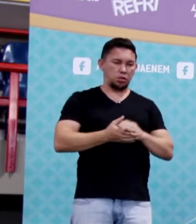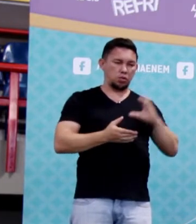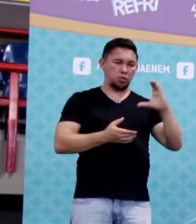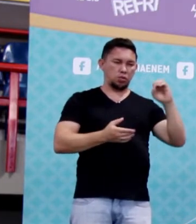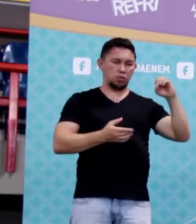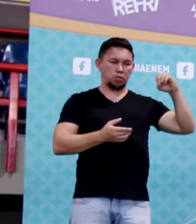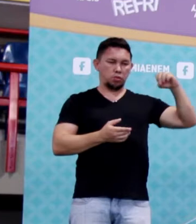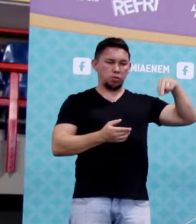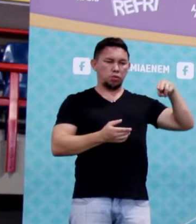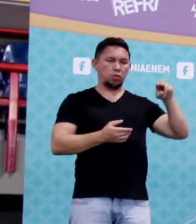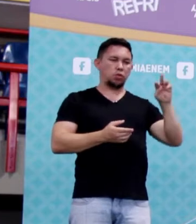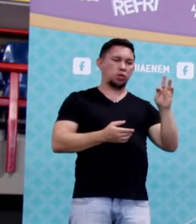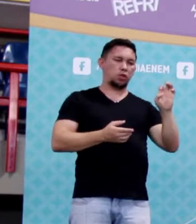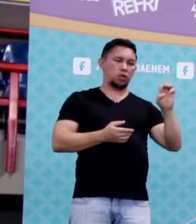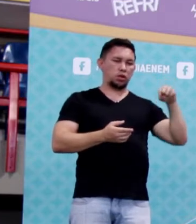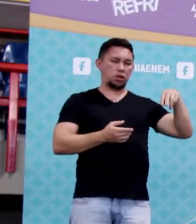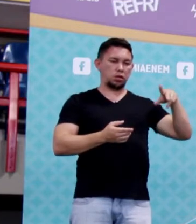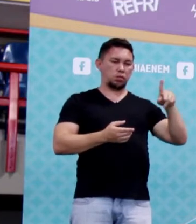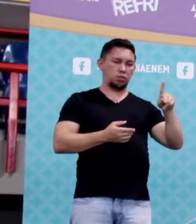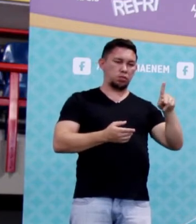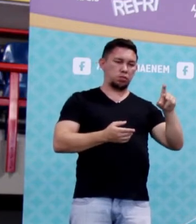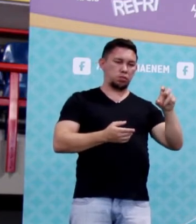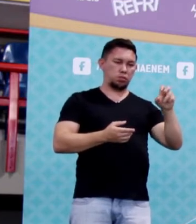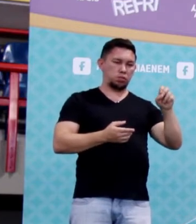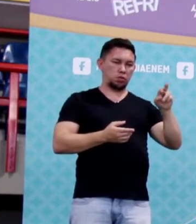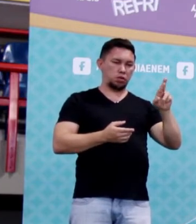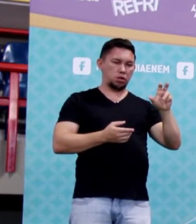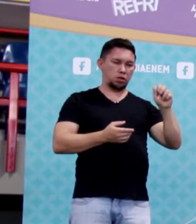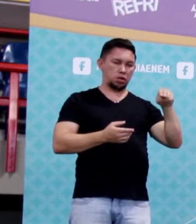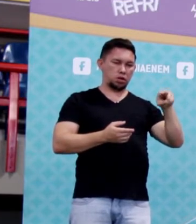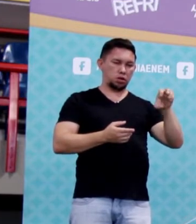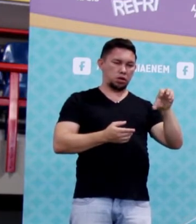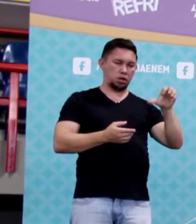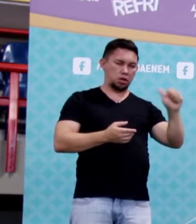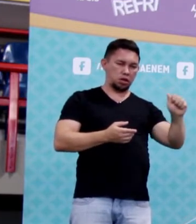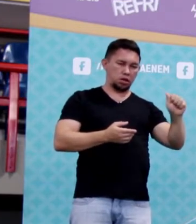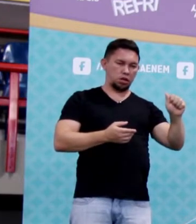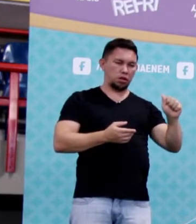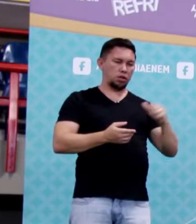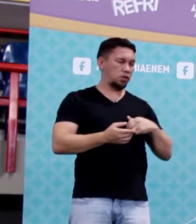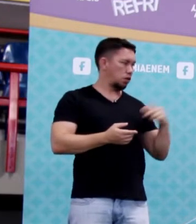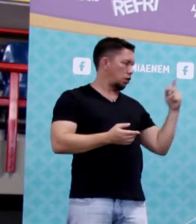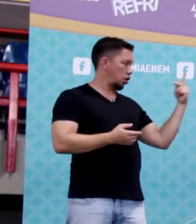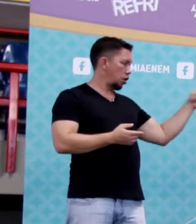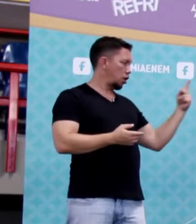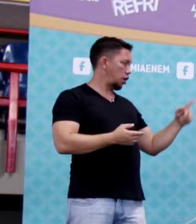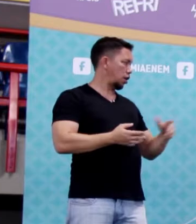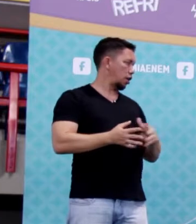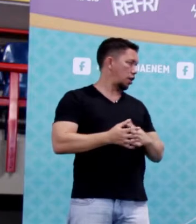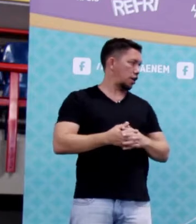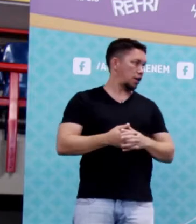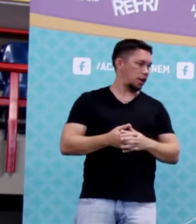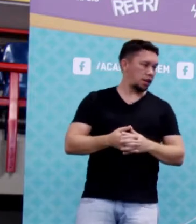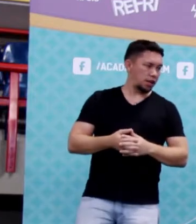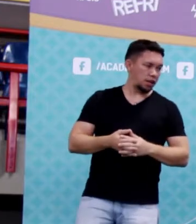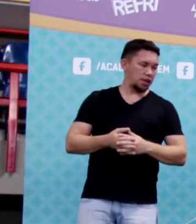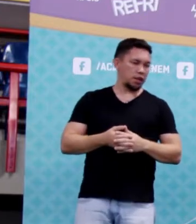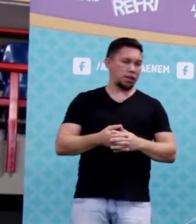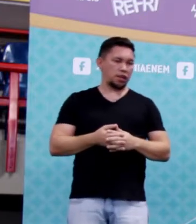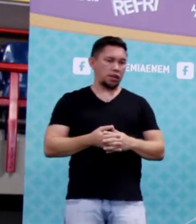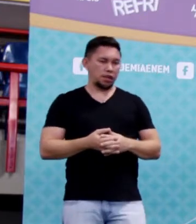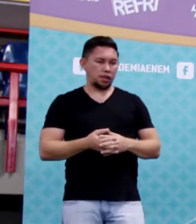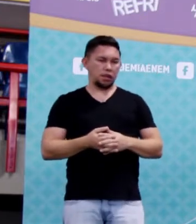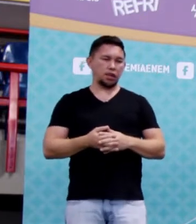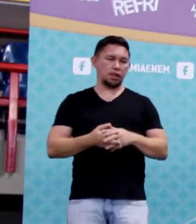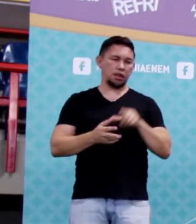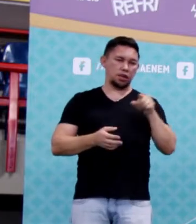Foi. Ó, Idade Contemporânea. Ele está indo, é tu que está me ajudando aí? É tu, sabe? Eu pensei que estava fazendo mágica. Vai agradecer a Deus. Ó.